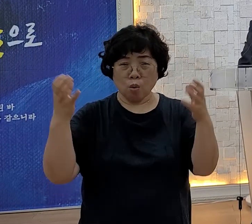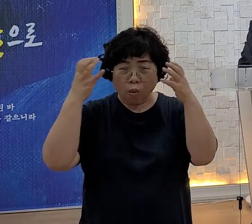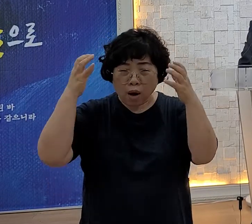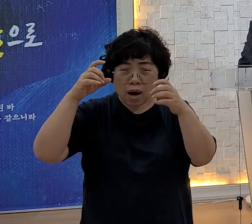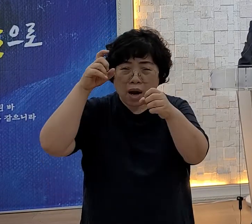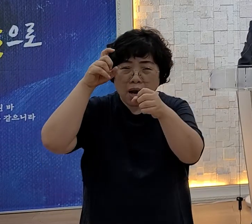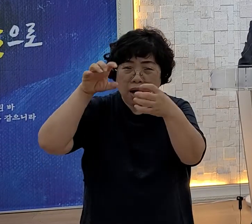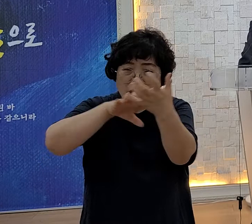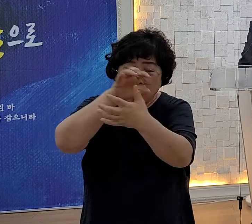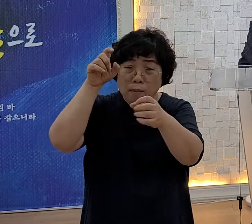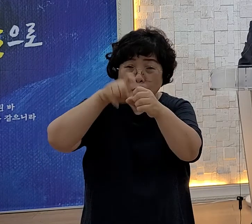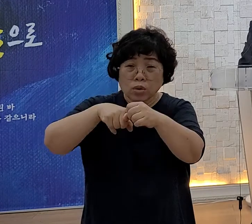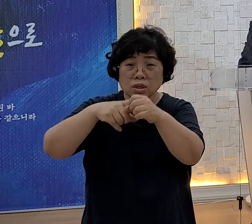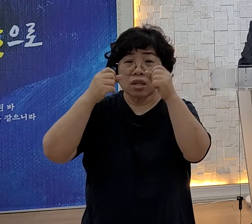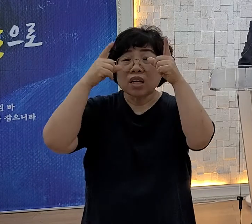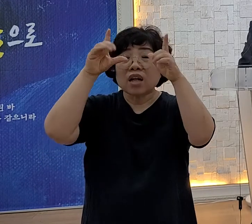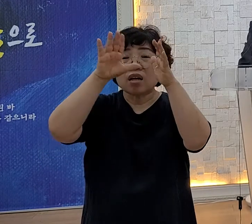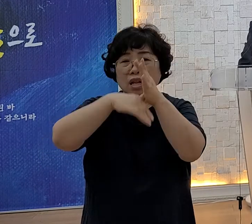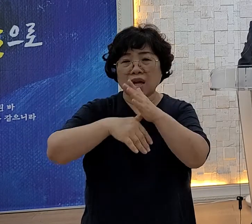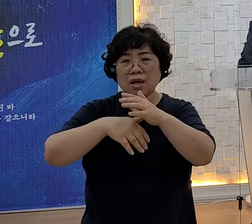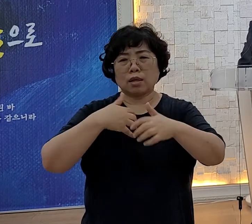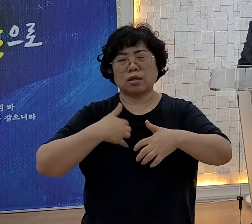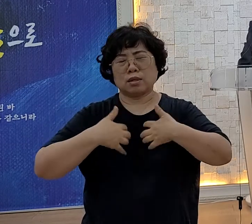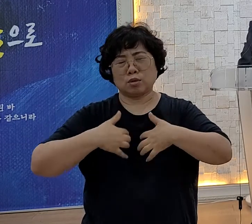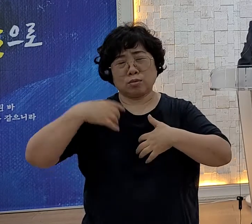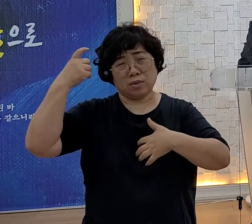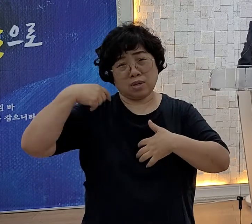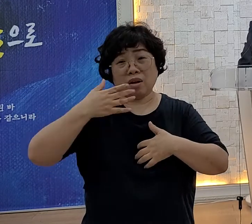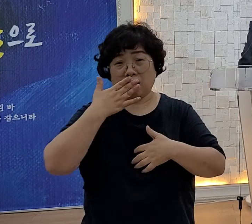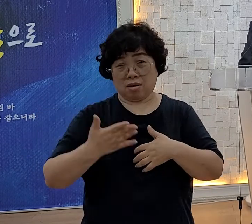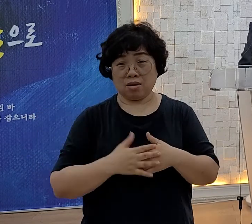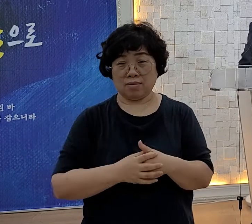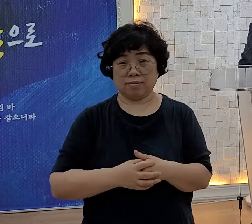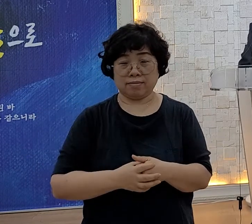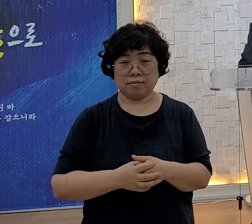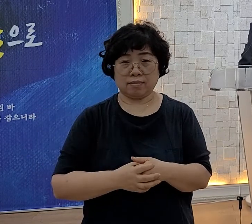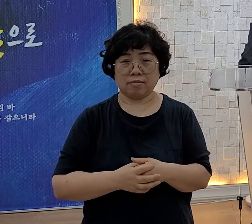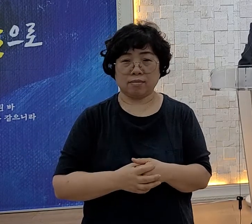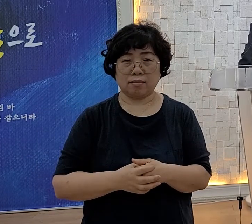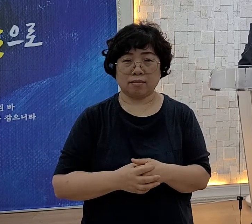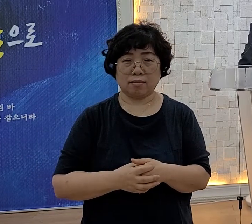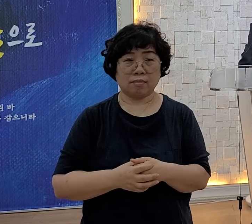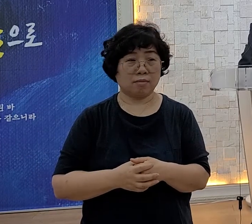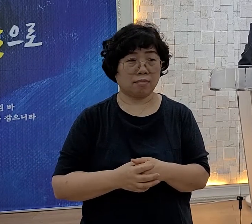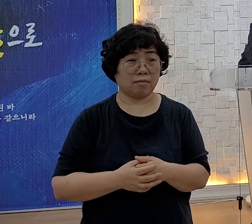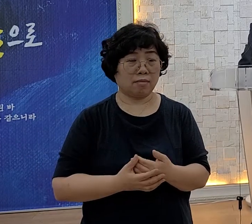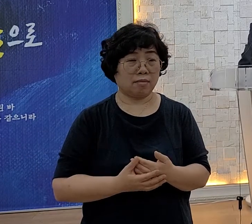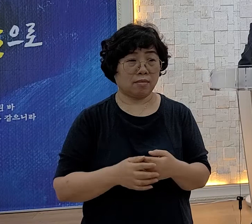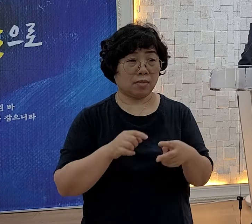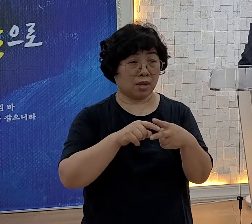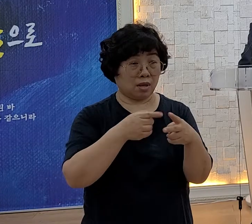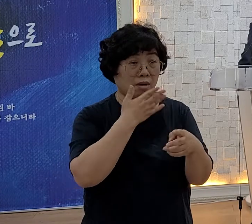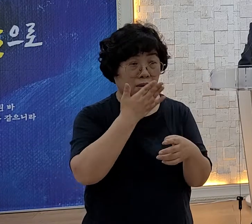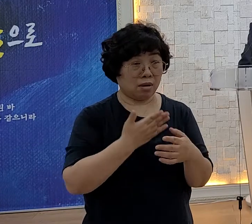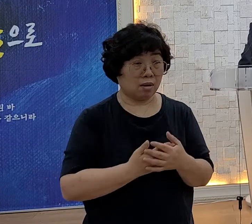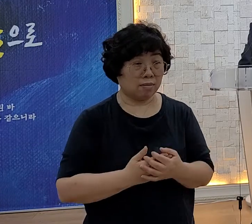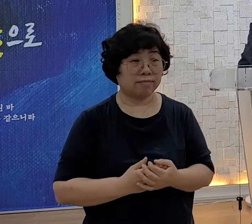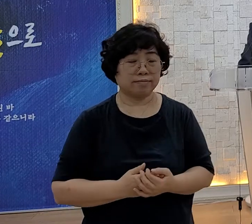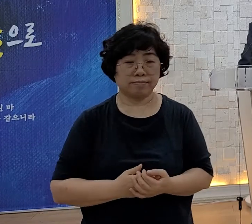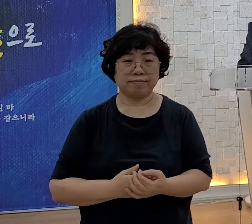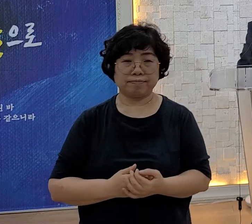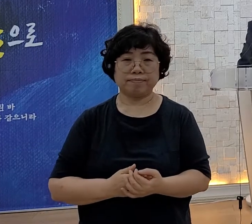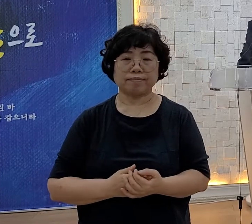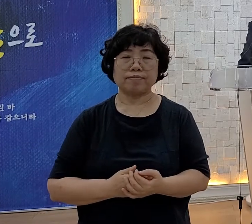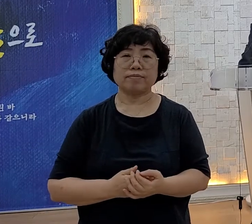환난 중에도 즐거워하나니 이게 성립이 되더라라는 이 비밀을 이렇게 배우게 되는 거예요.